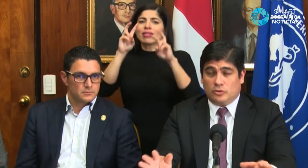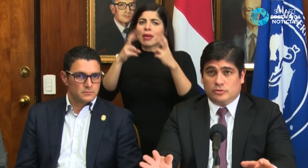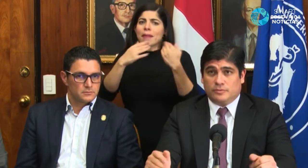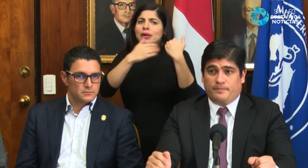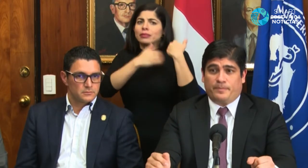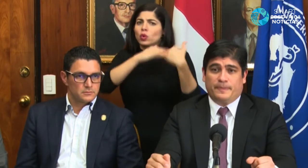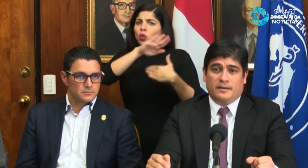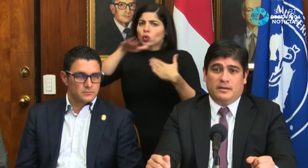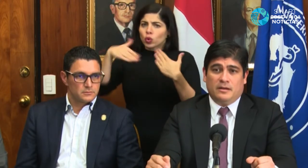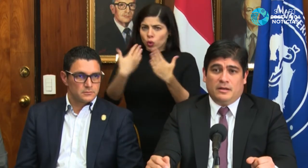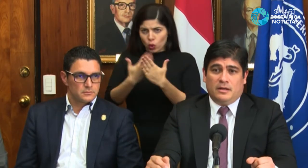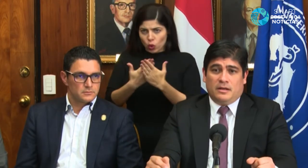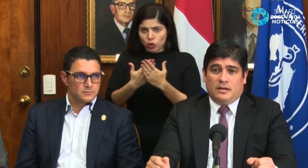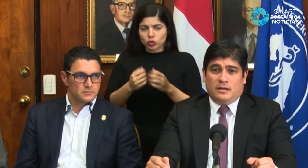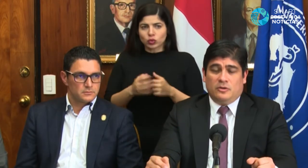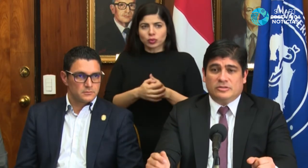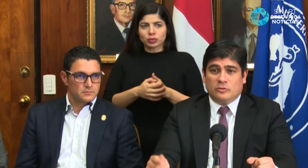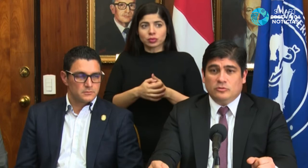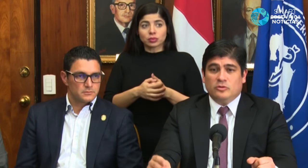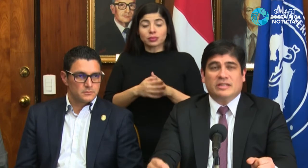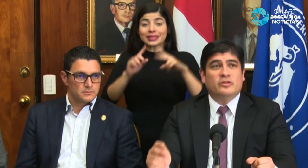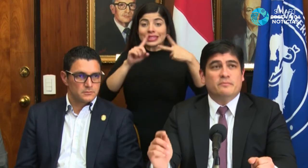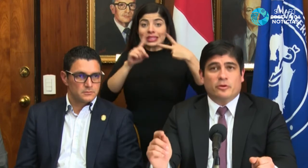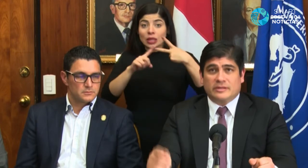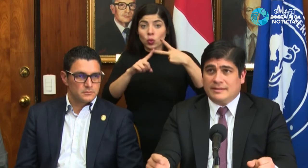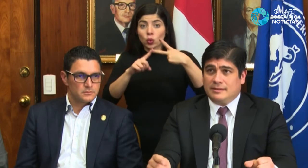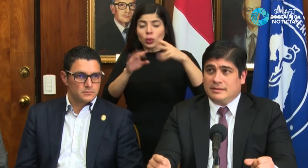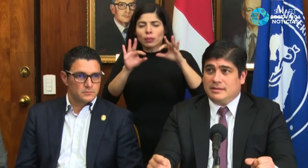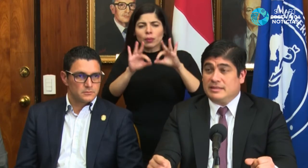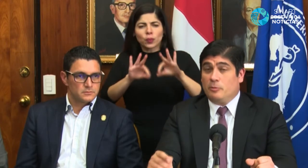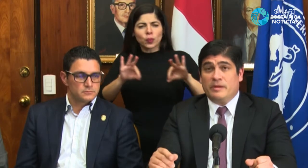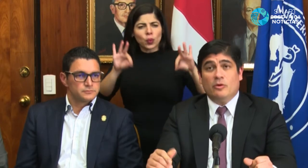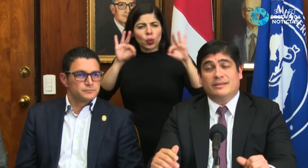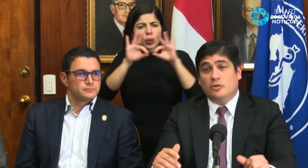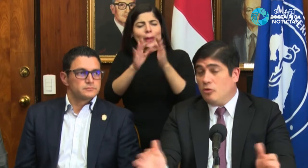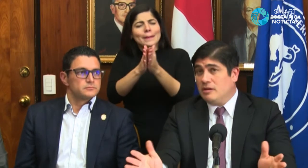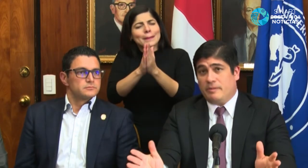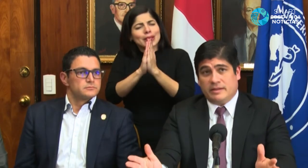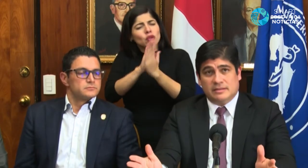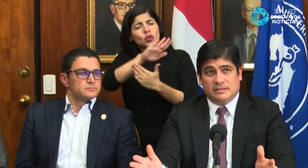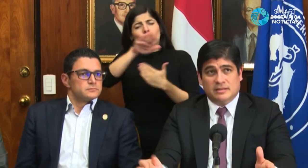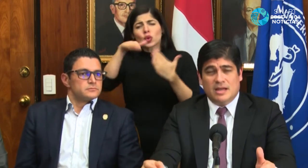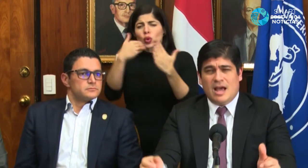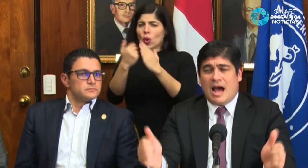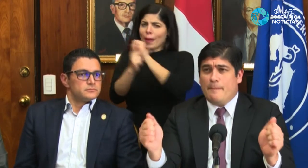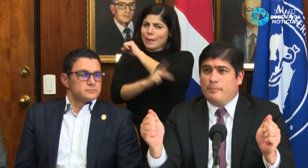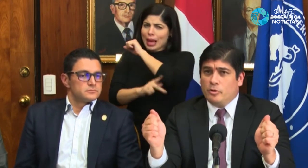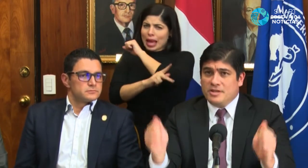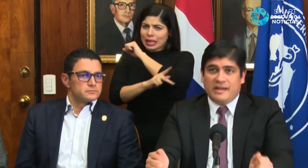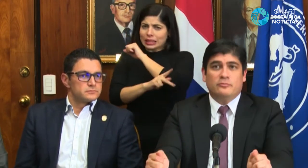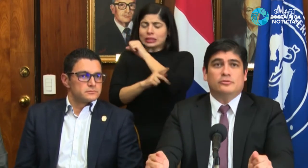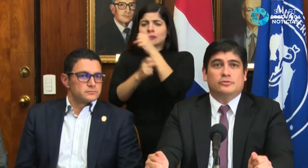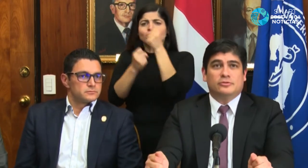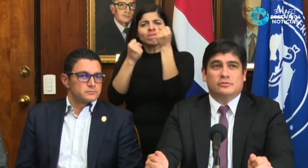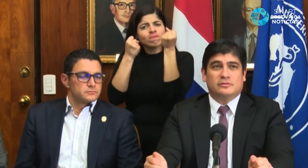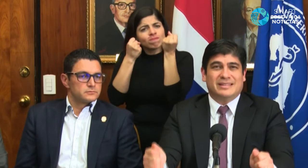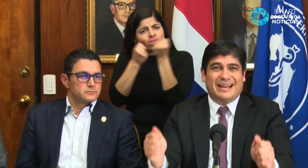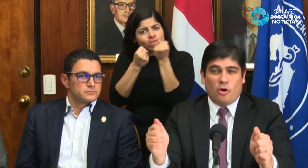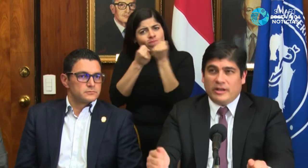y todos. Lo segundo que es muy importante, y se lo pido a todo el país,